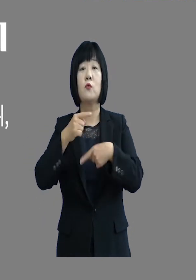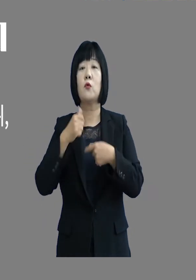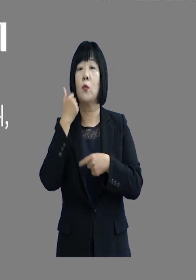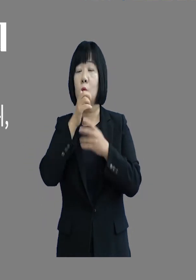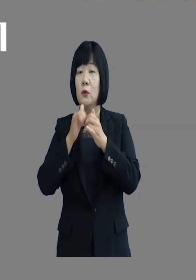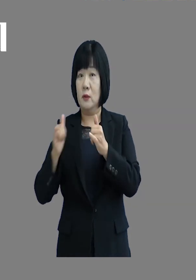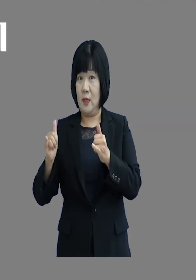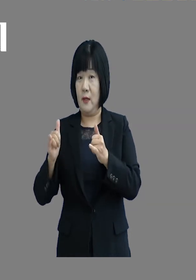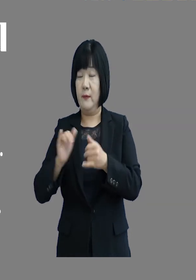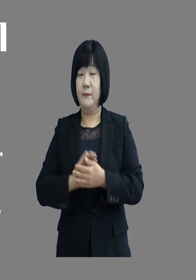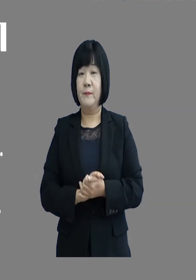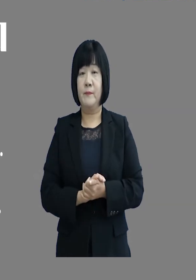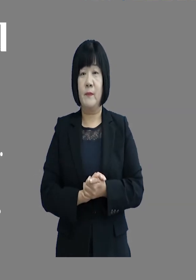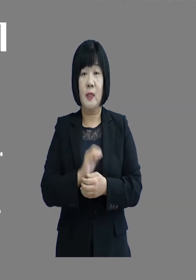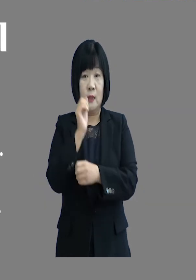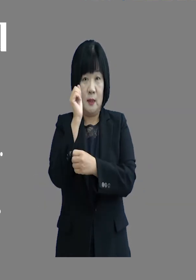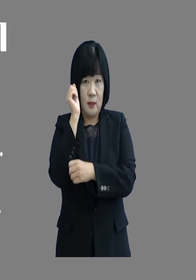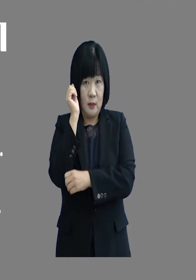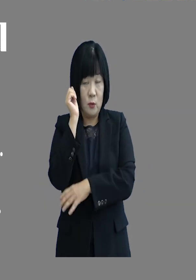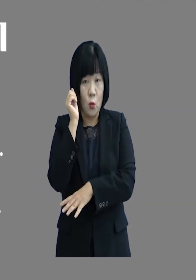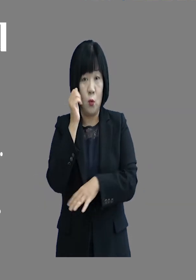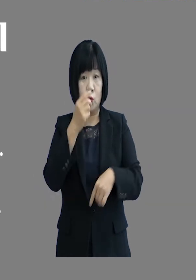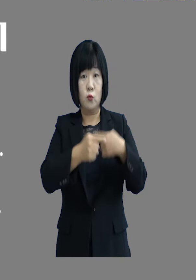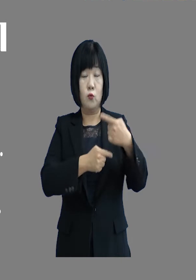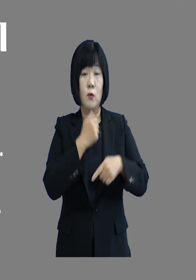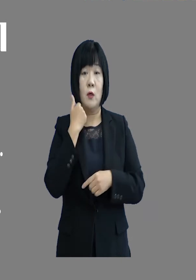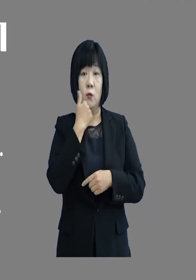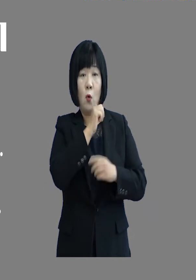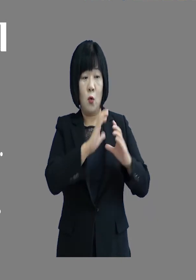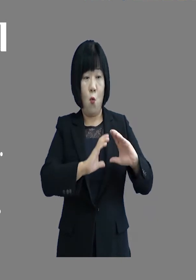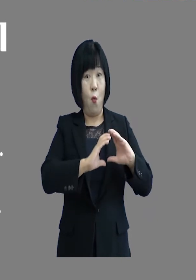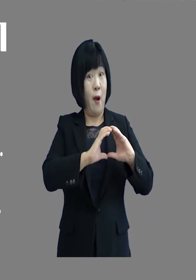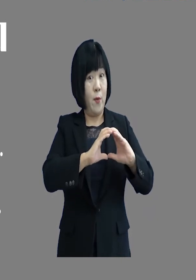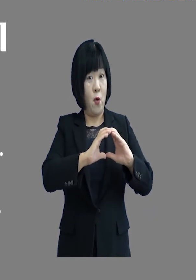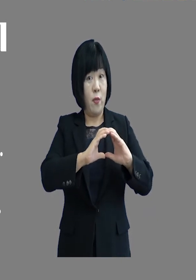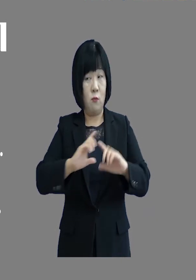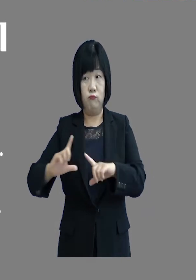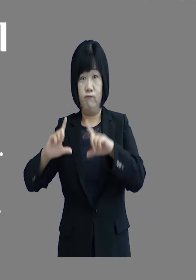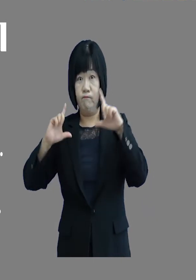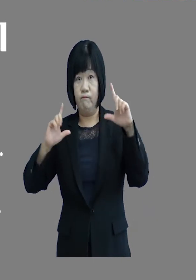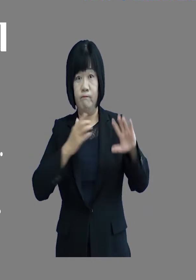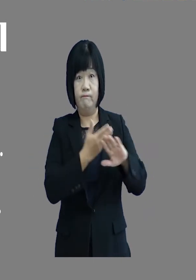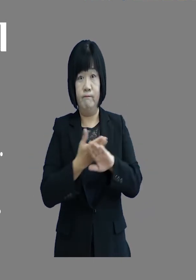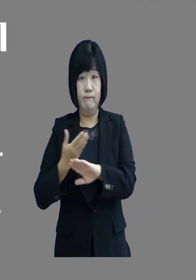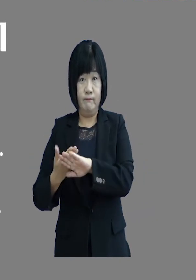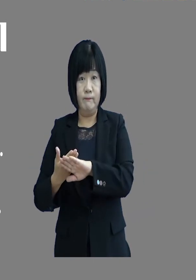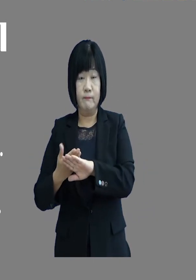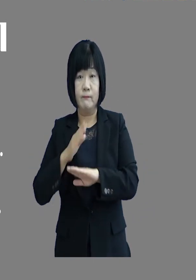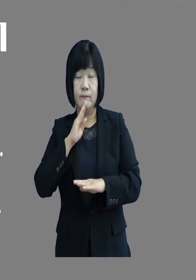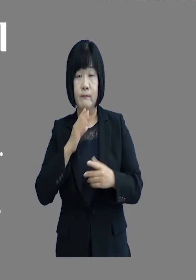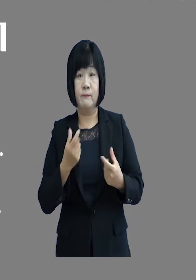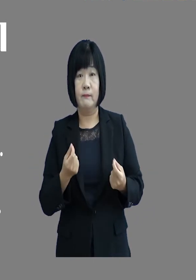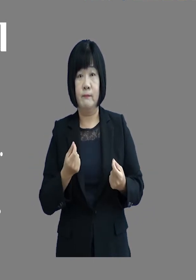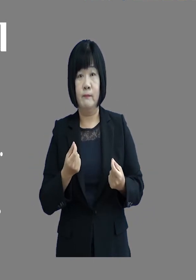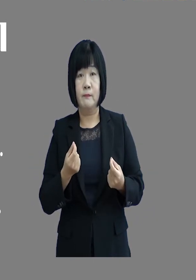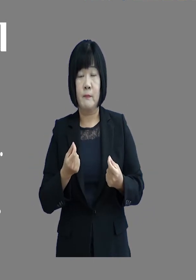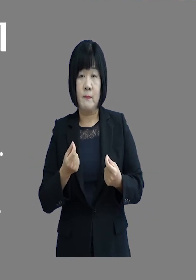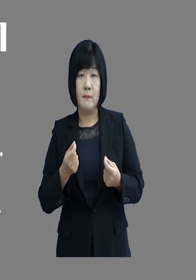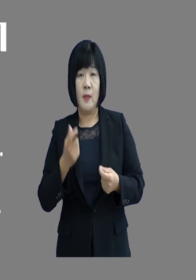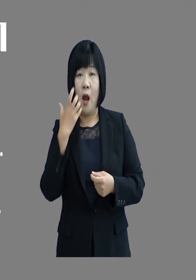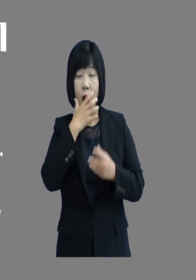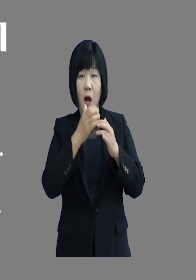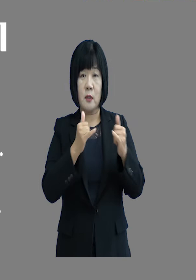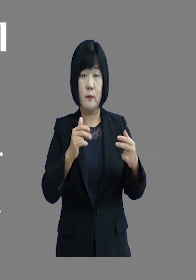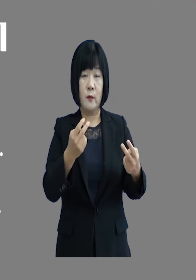통역사입니다. 기존의 수어 통역 화면하고 좀 다르잖아요. 브리핑 화면 자체가. 그래서